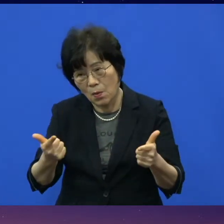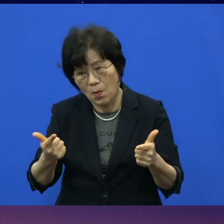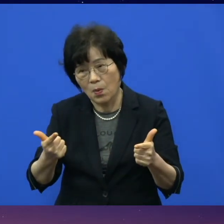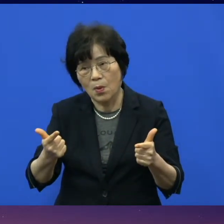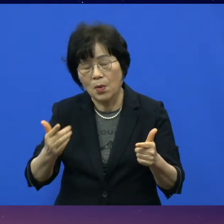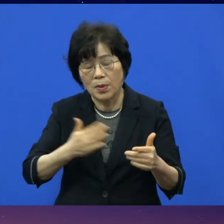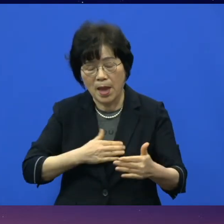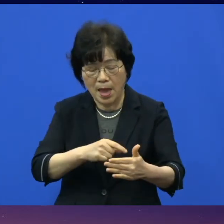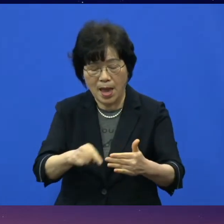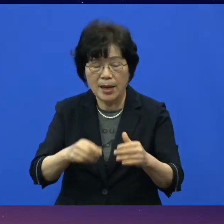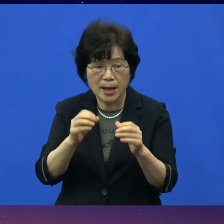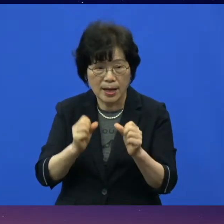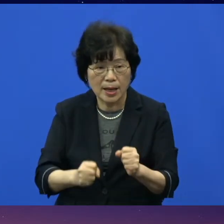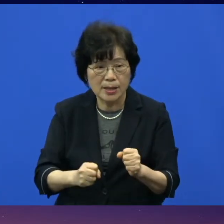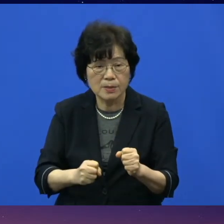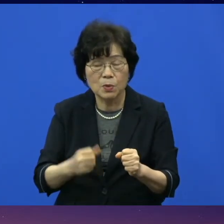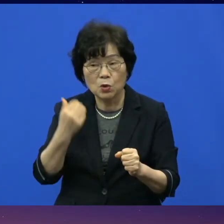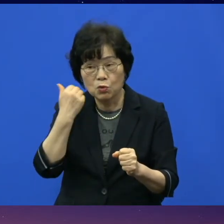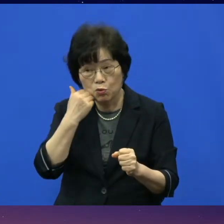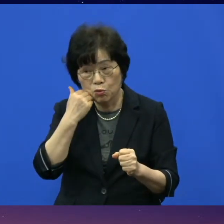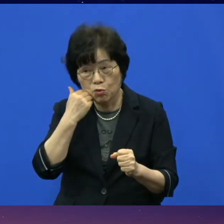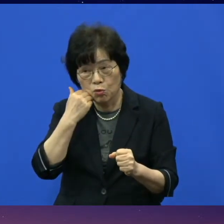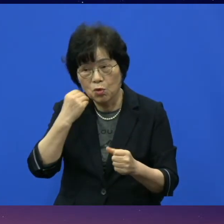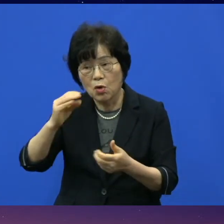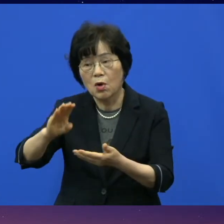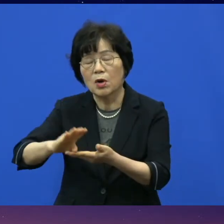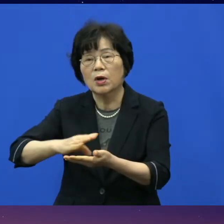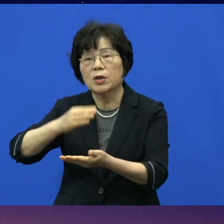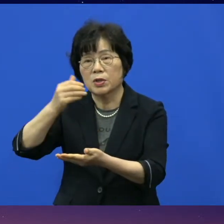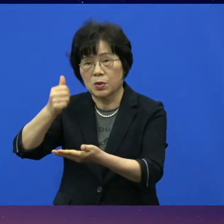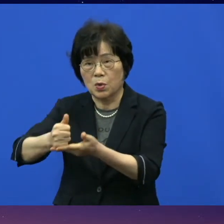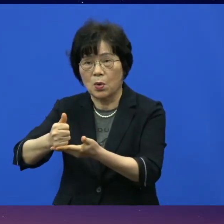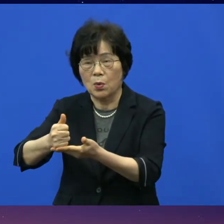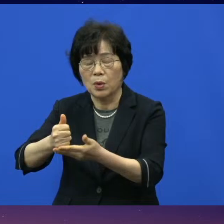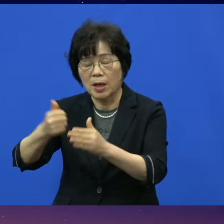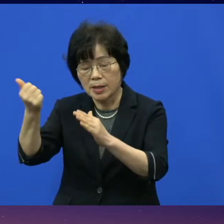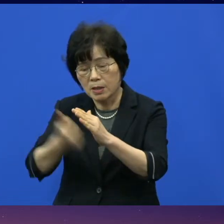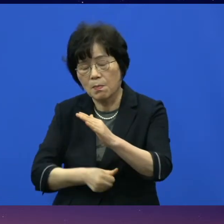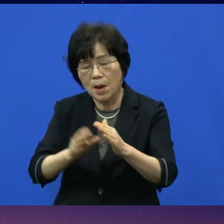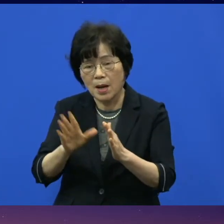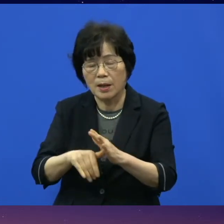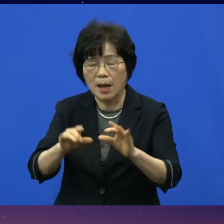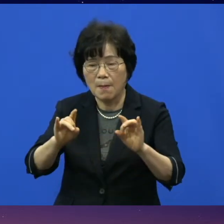우리 안에 계신 분이 누구냐? 우리가 넘어지고 실패할 때마다 하나님